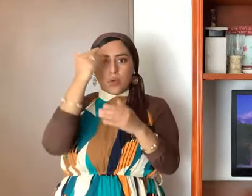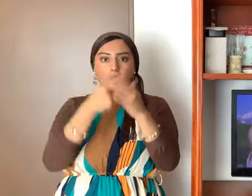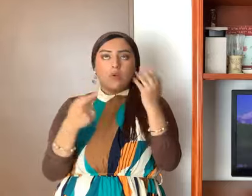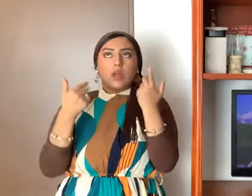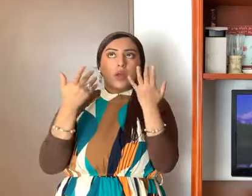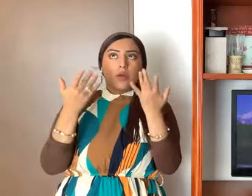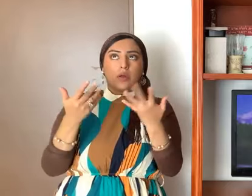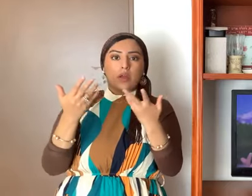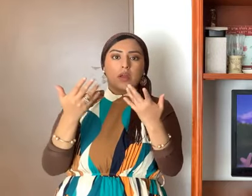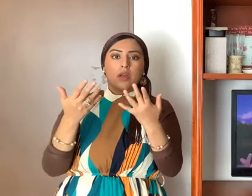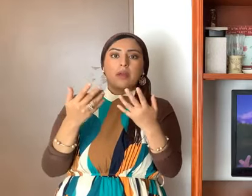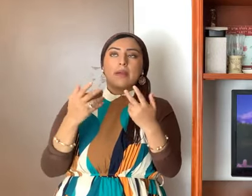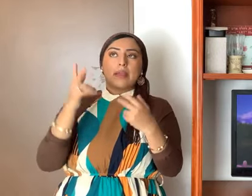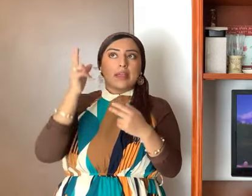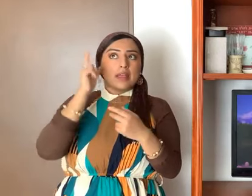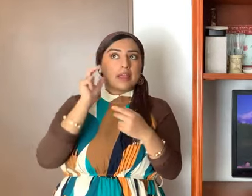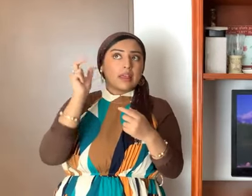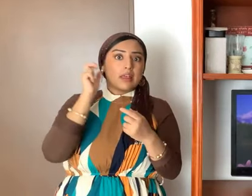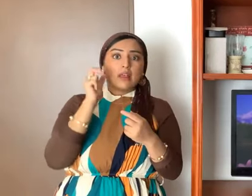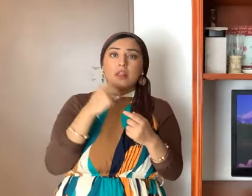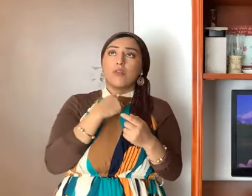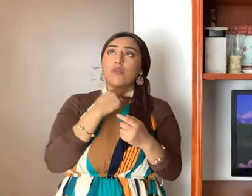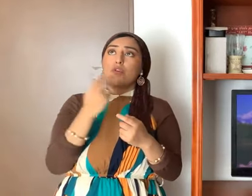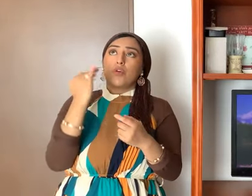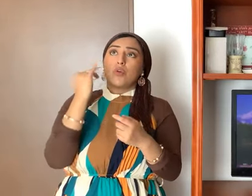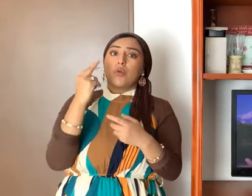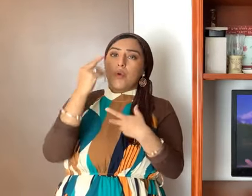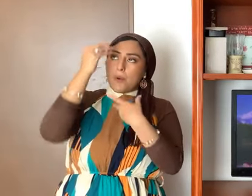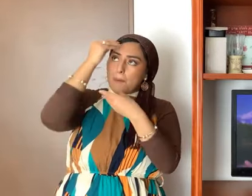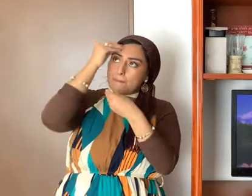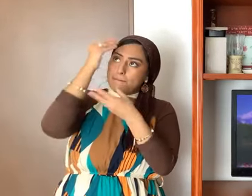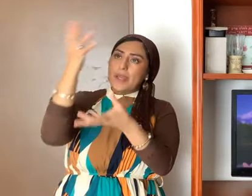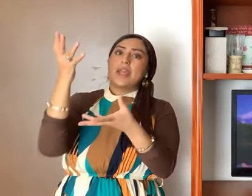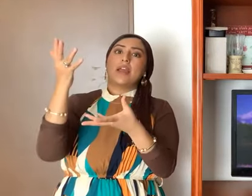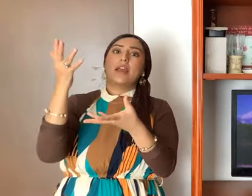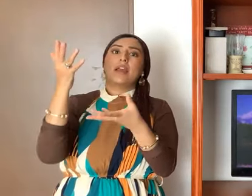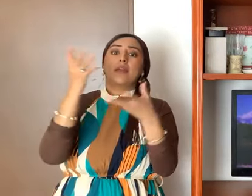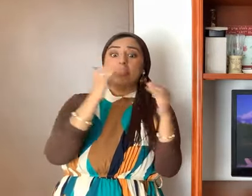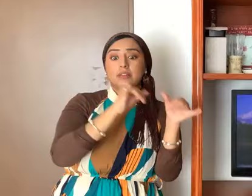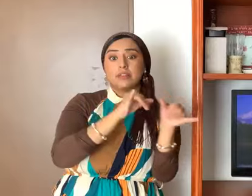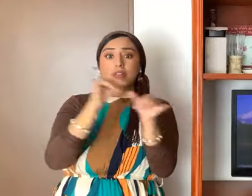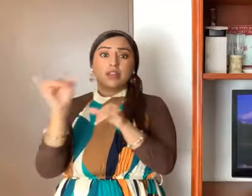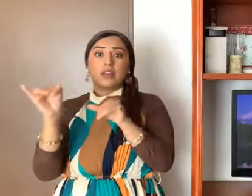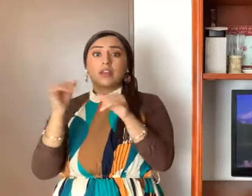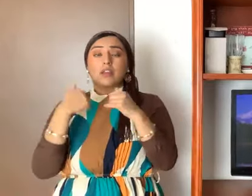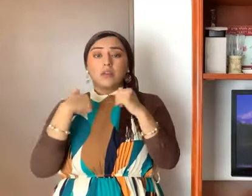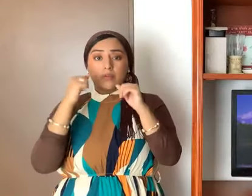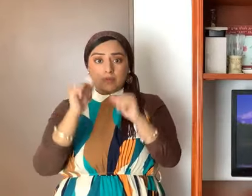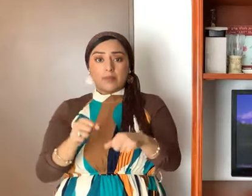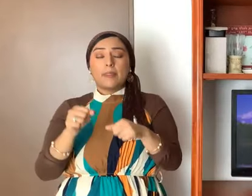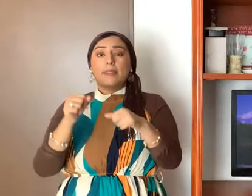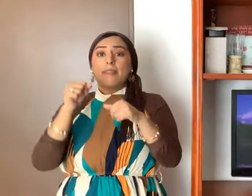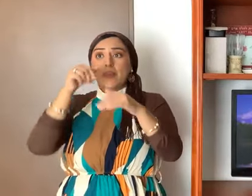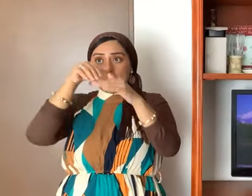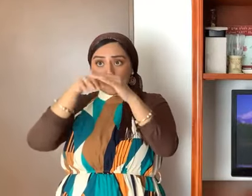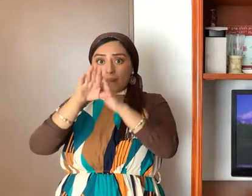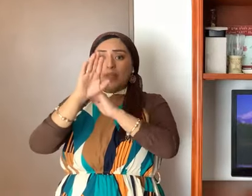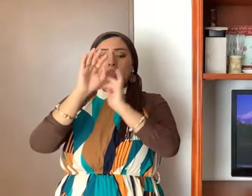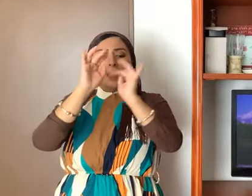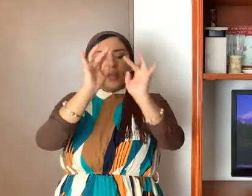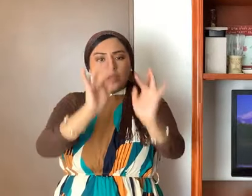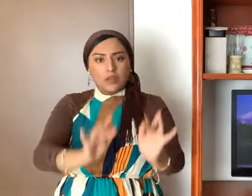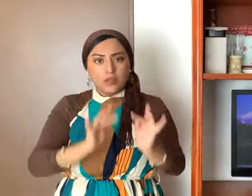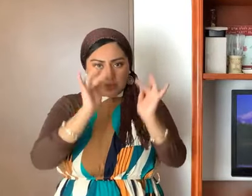espera. Creer, escuchar la voz de Yahweh y obedecerla. Porque también tenemos entrada por la fe a esta gracia en la